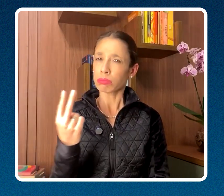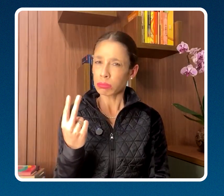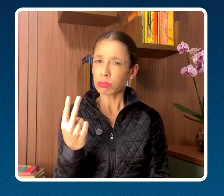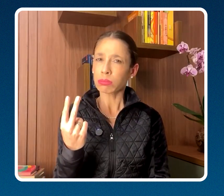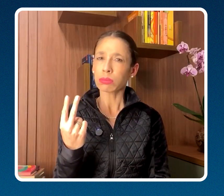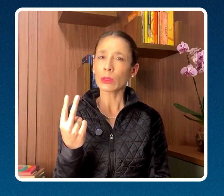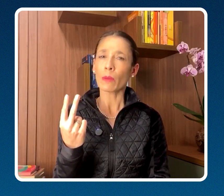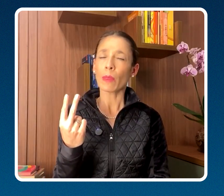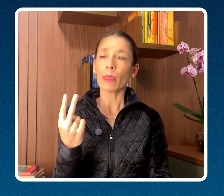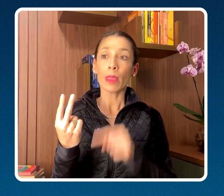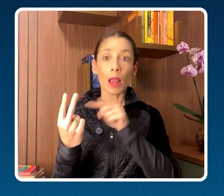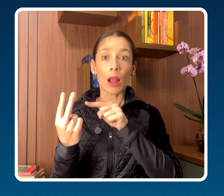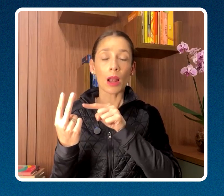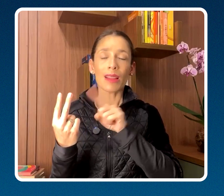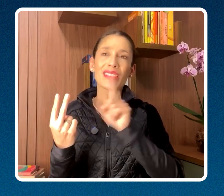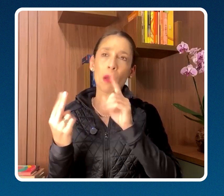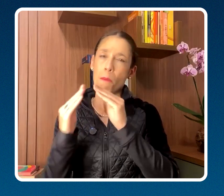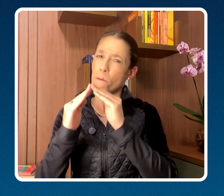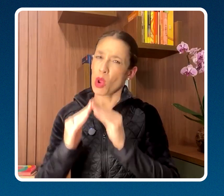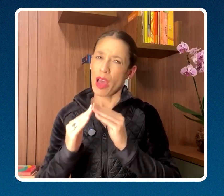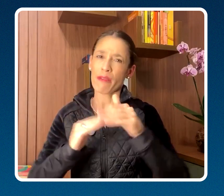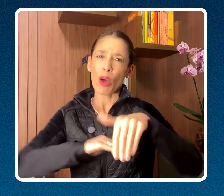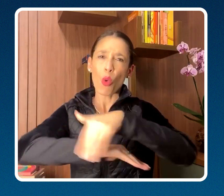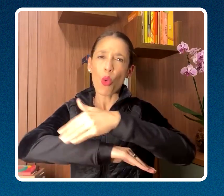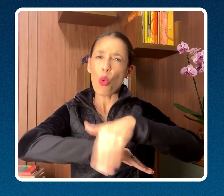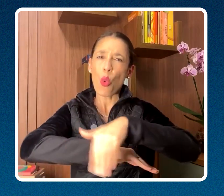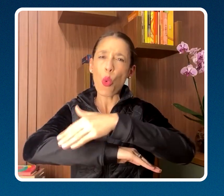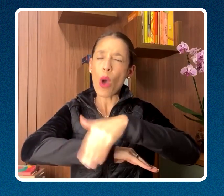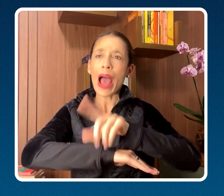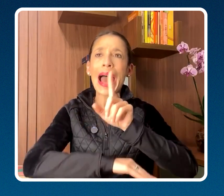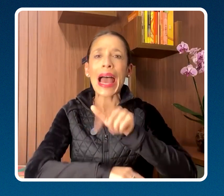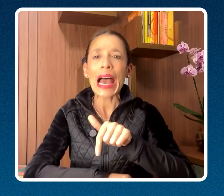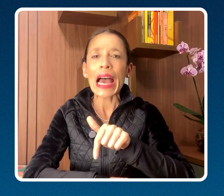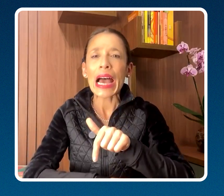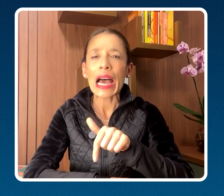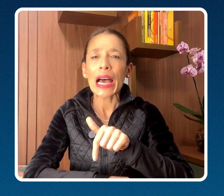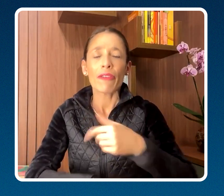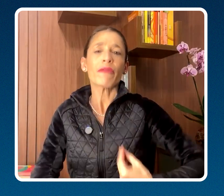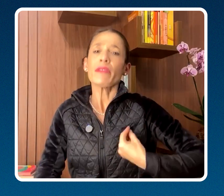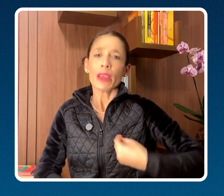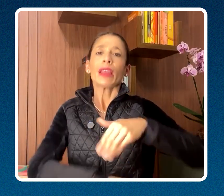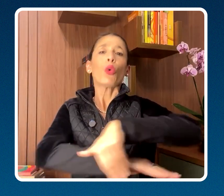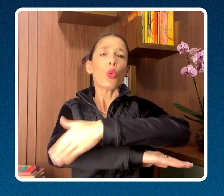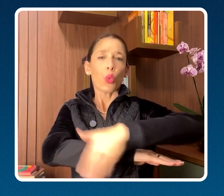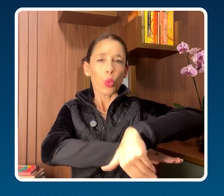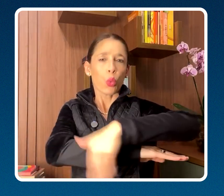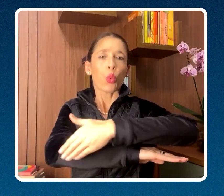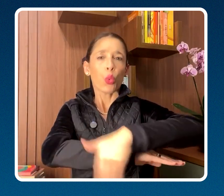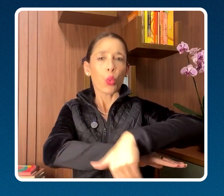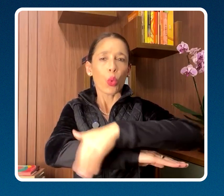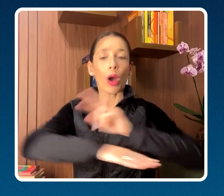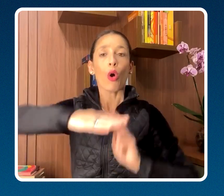como é que a gente diz? Moradores de rua, não. Me perdi agora na linguagem. Vivia na rua. Eles moravam na rodoviária,